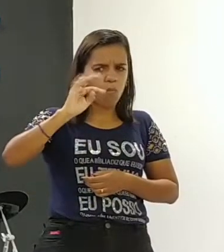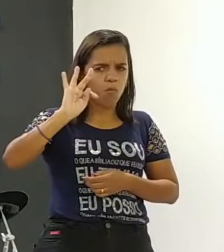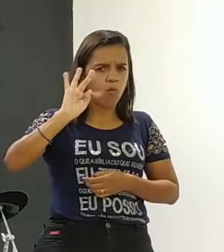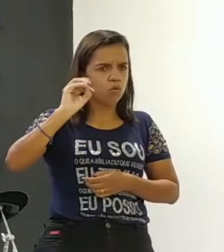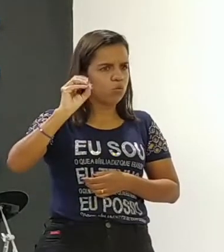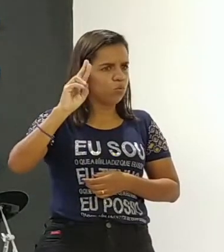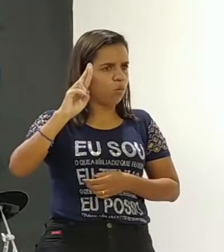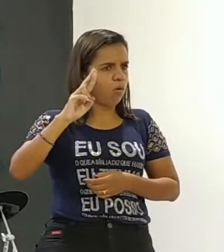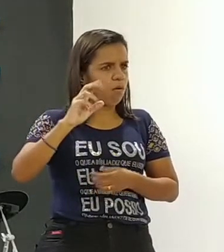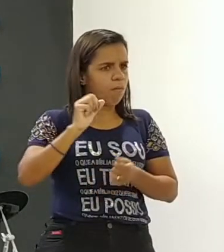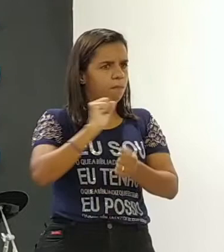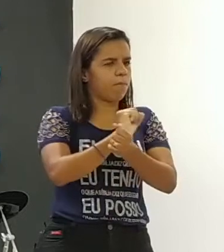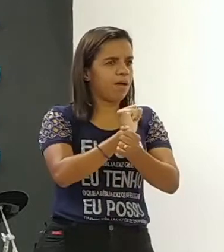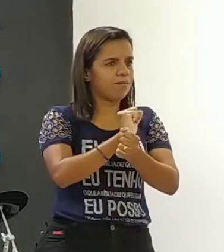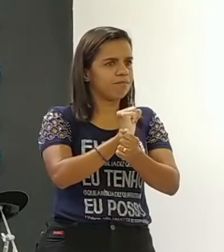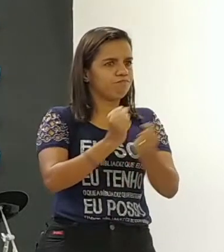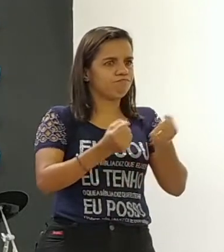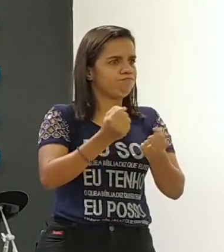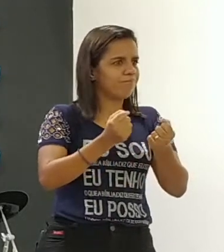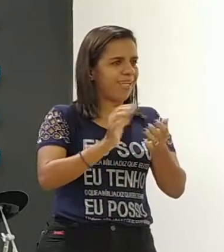para e não anda.